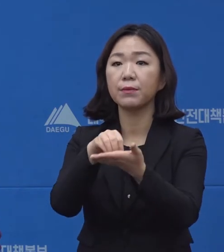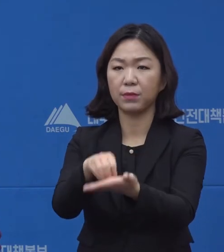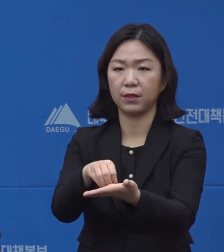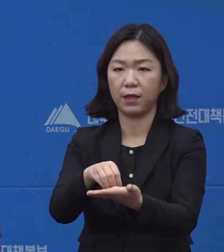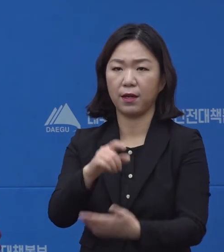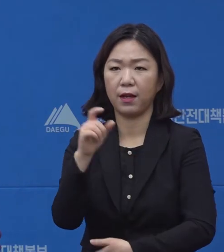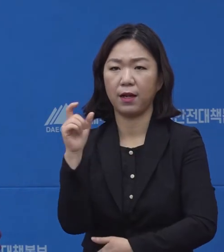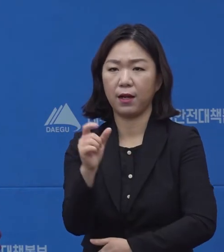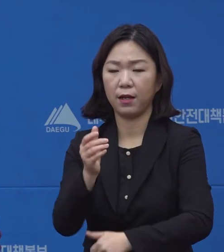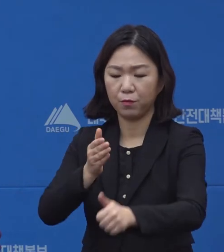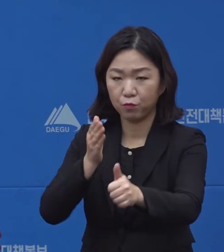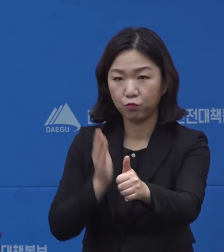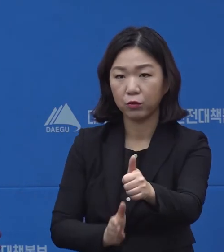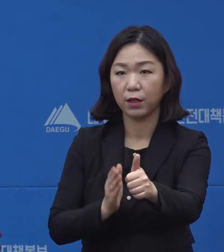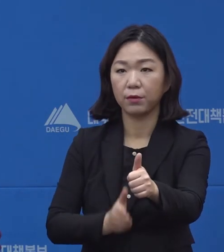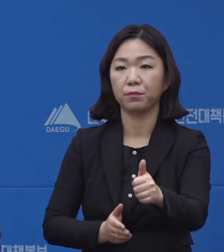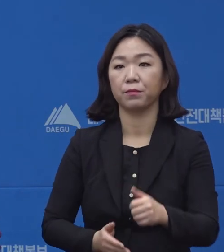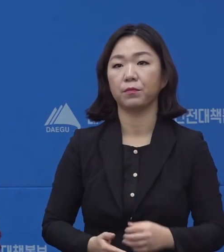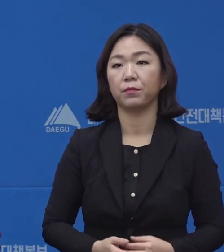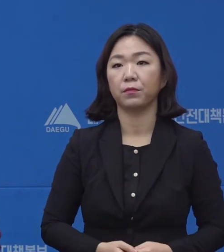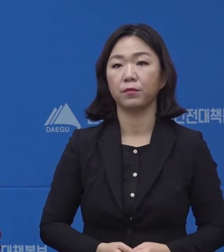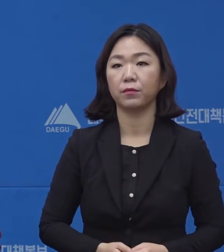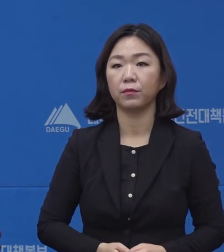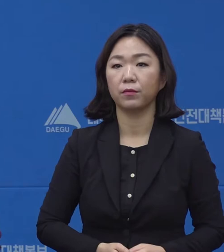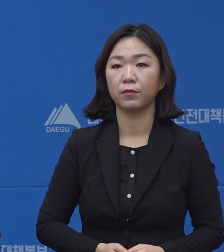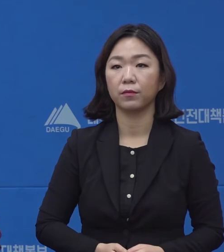강력하게 요청합니다.